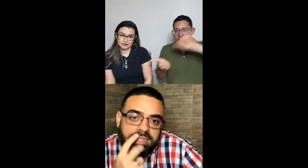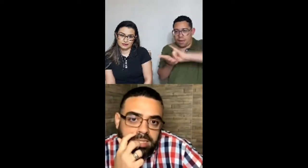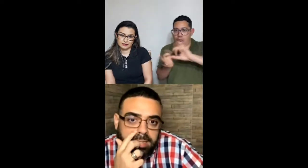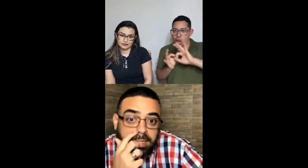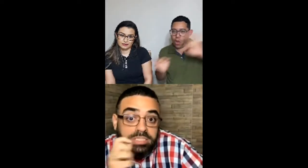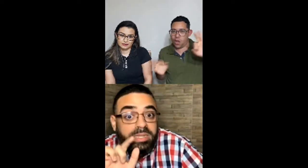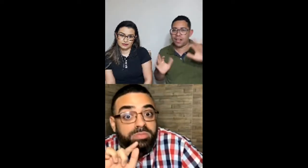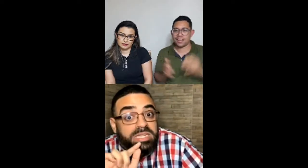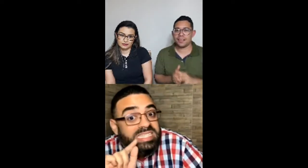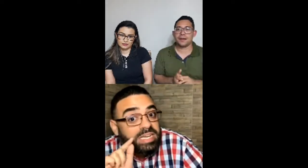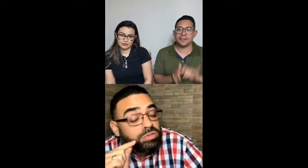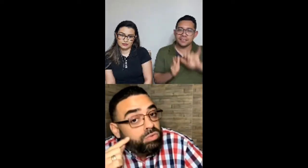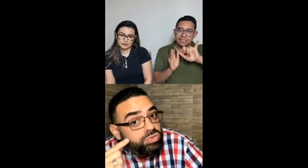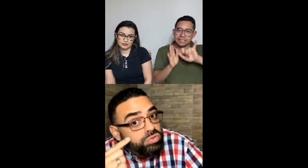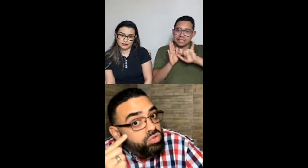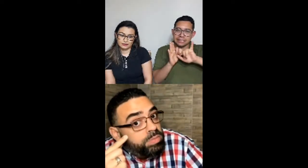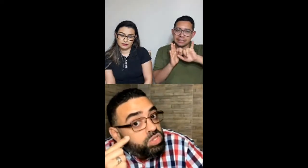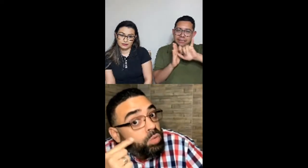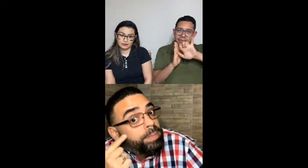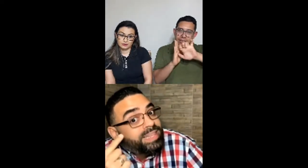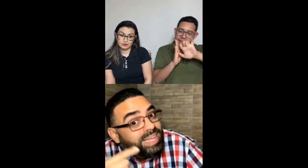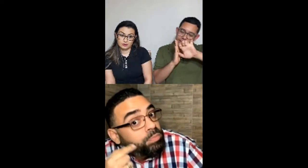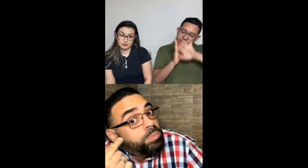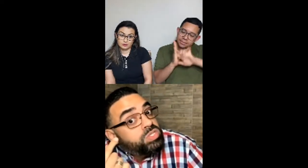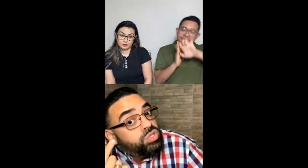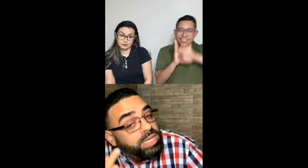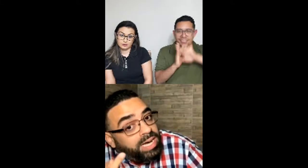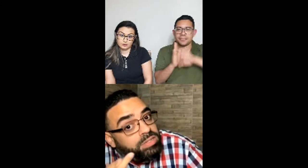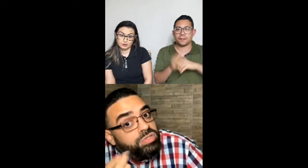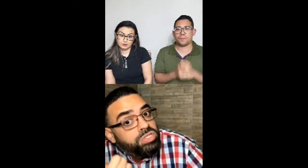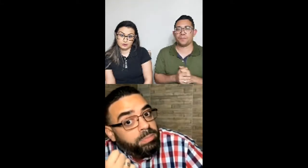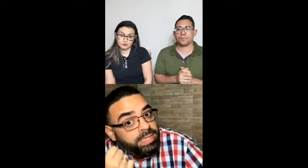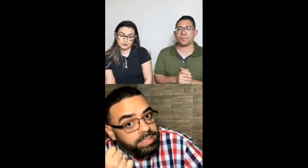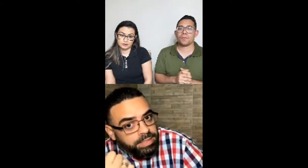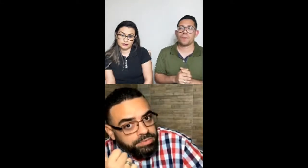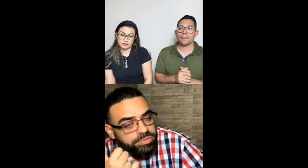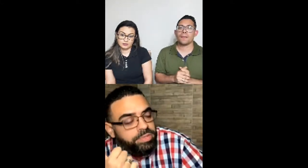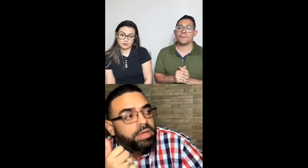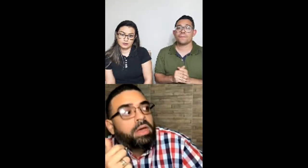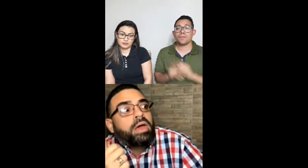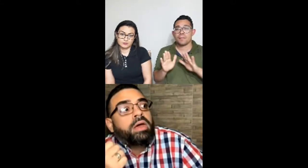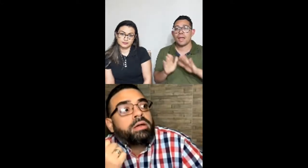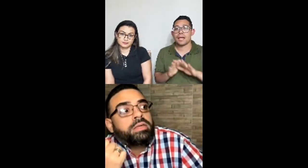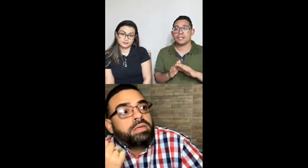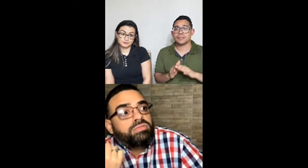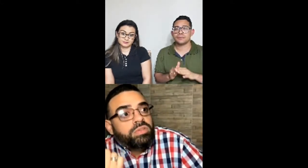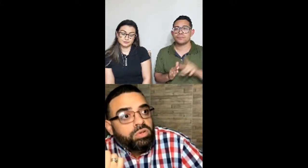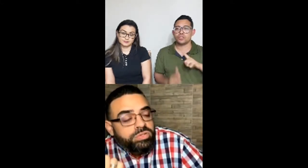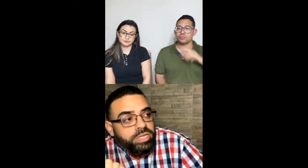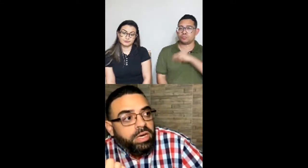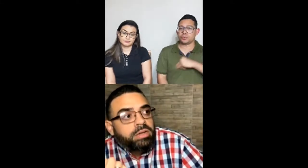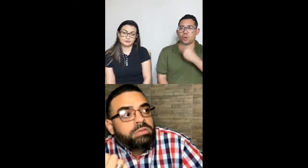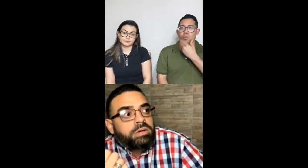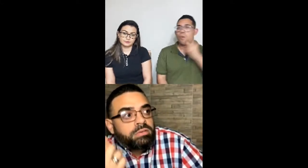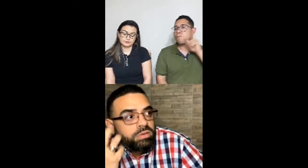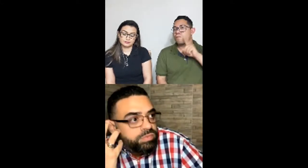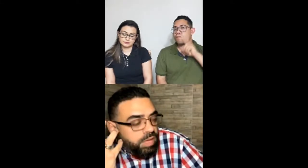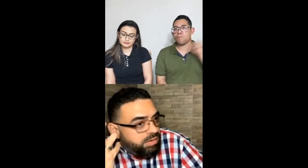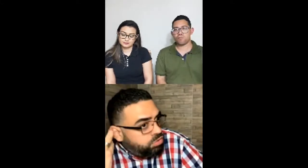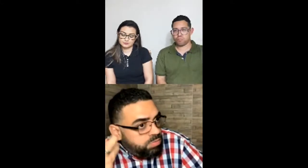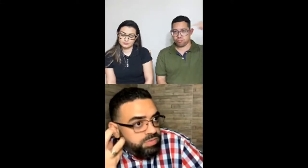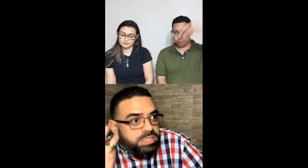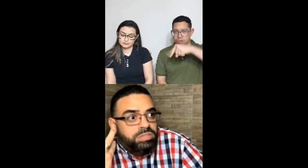Mai. Aí, esse sinal é a cidade menor, é a segunda maior cidade da Tailândia, mas o Ministério com Surdos começou plantado por